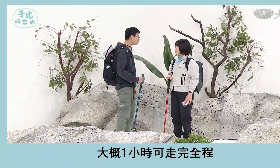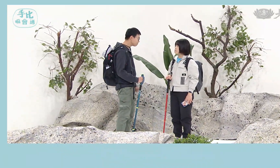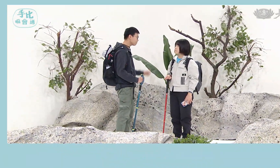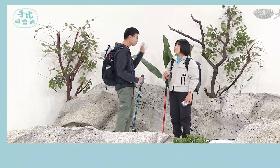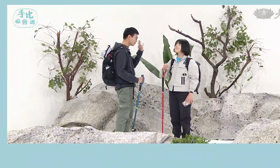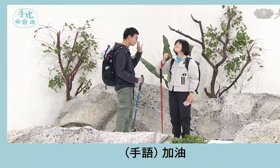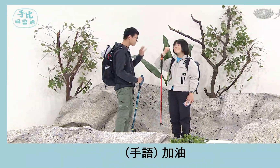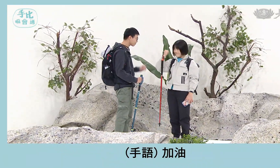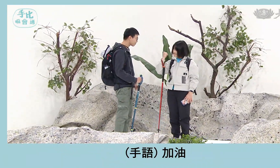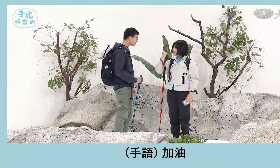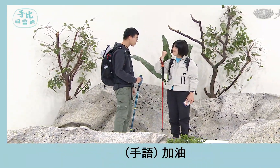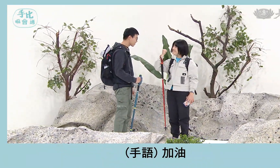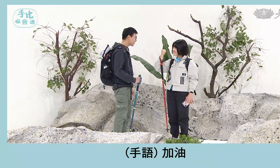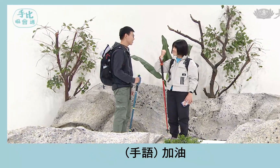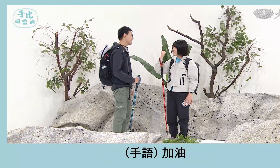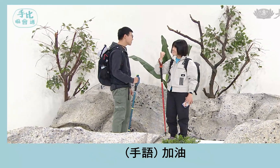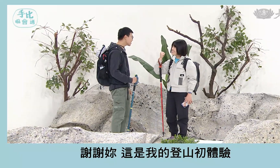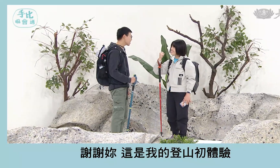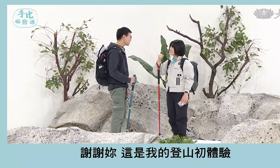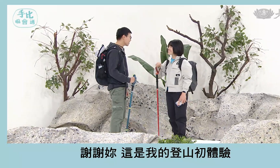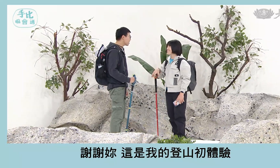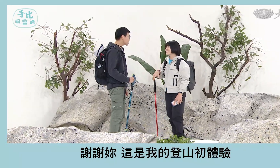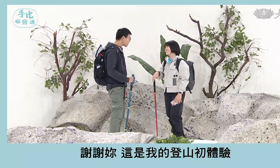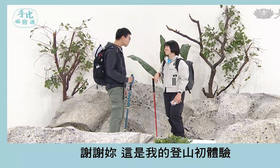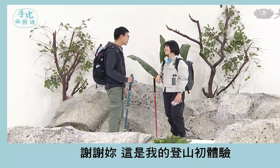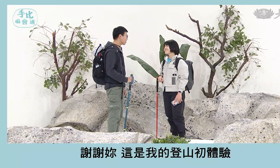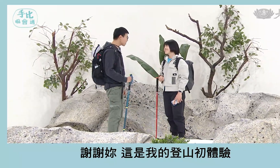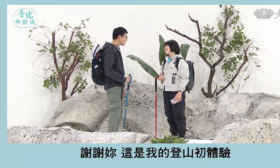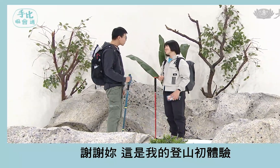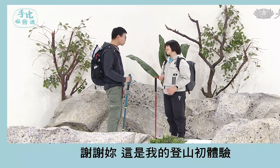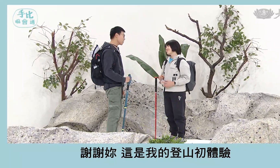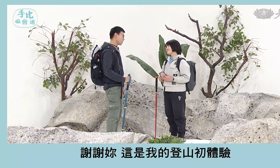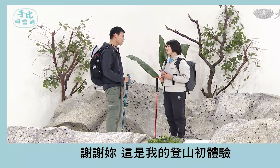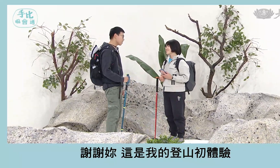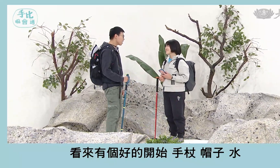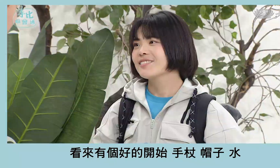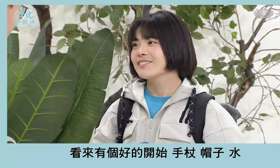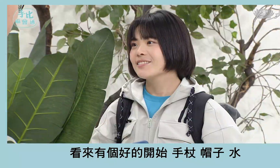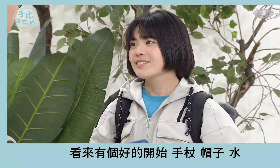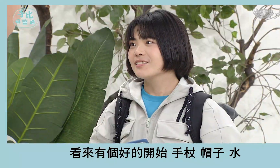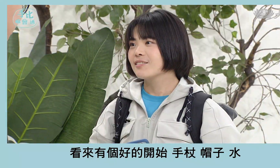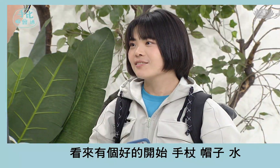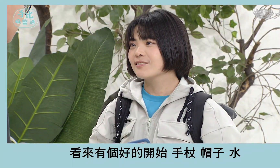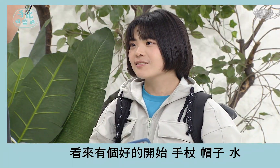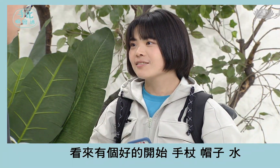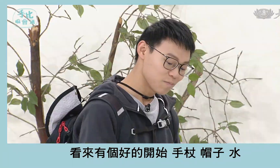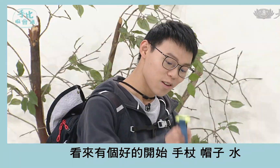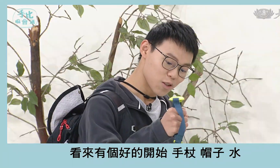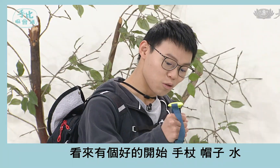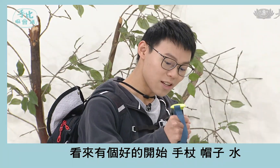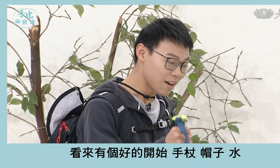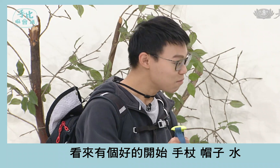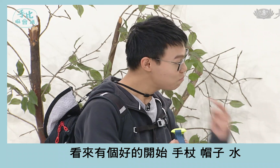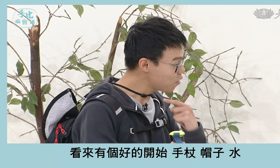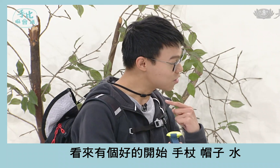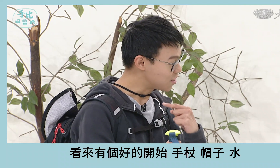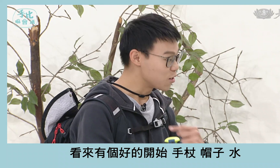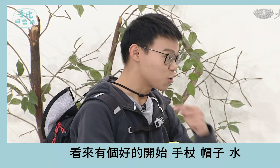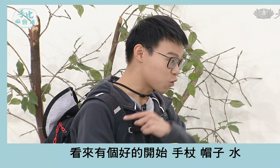嗯，谢谢你，这是我的登山初体验，看来有个好的开始。手杖、帽子、水